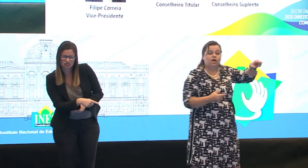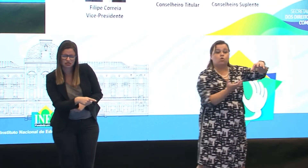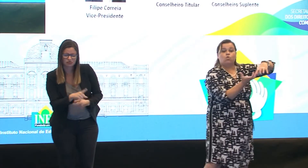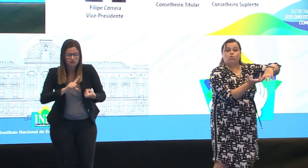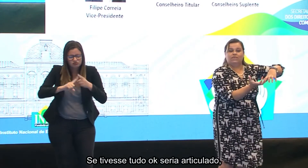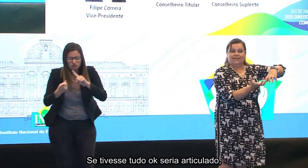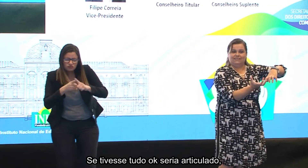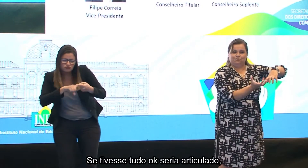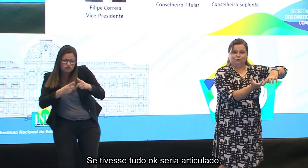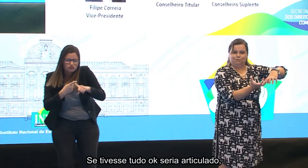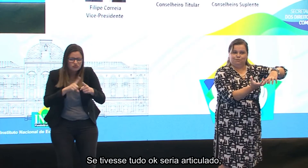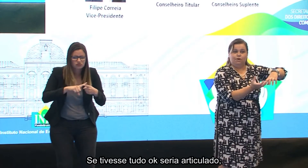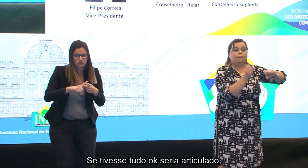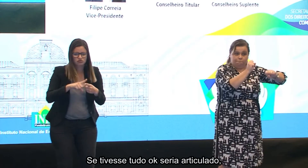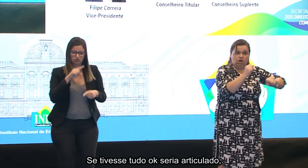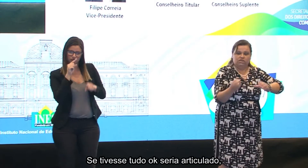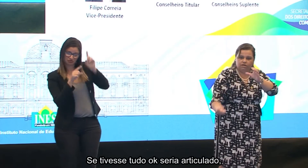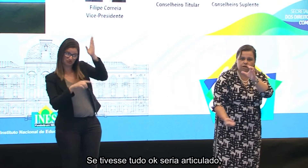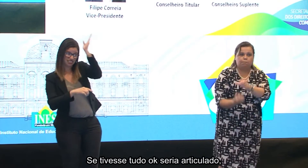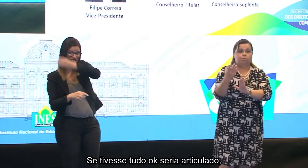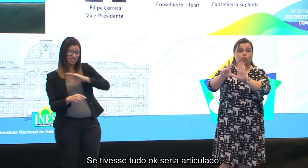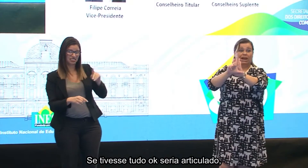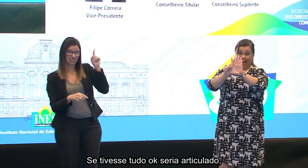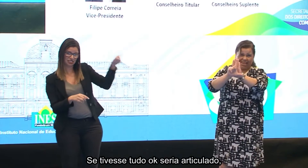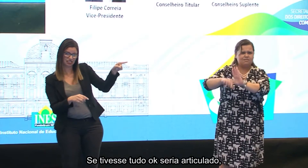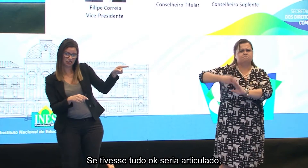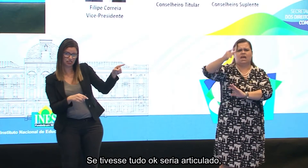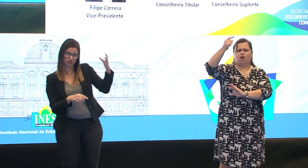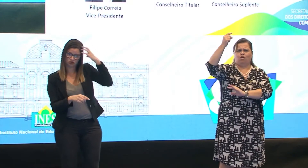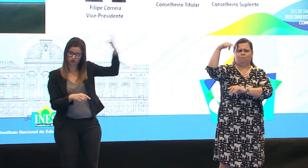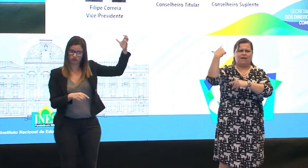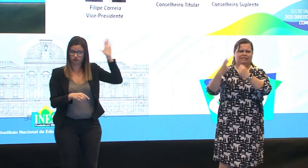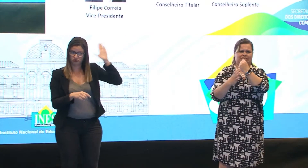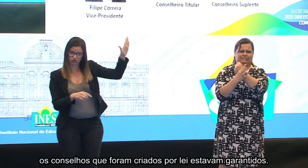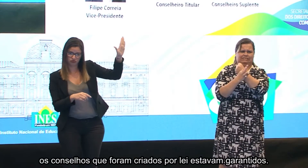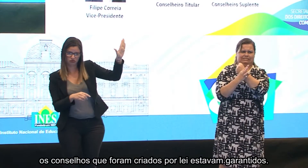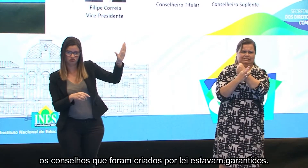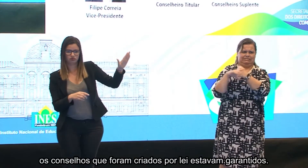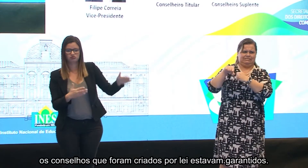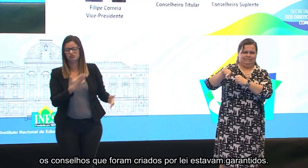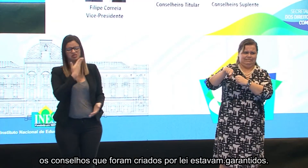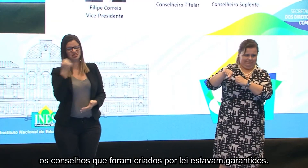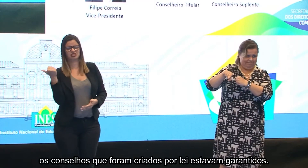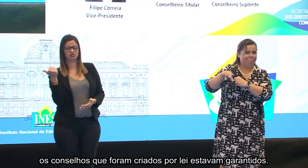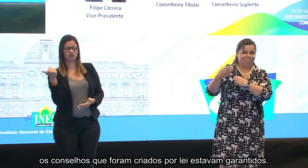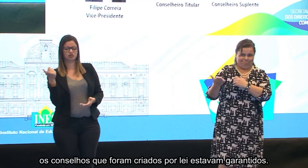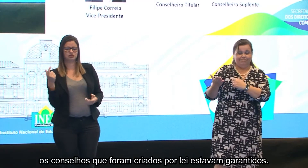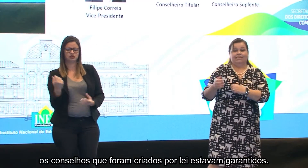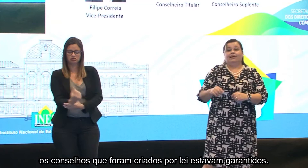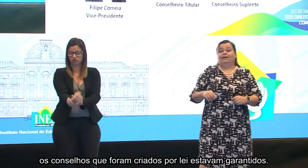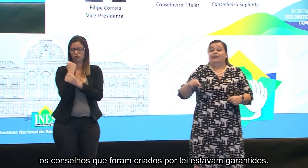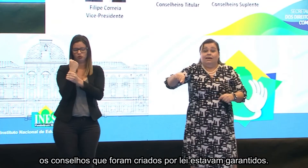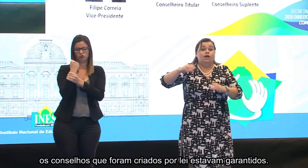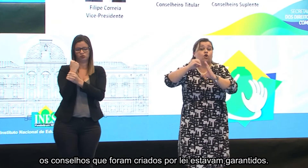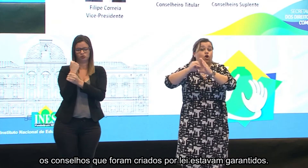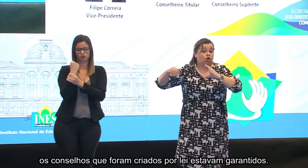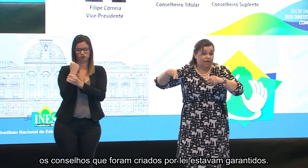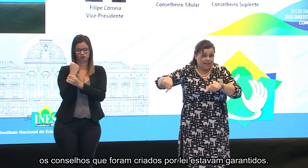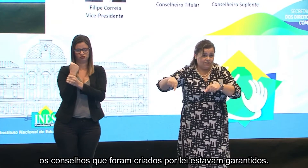E, se tivesse tudo ok, seria articulado e os conselhos foram criados por leis, estavam